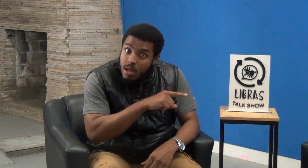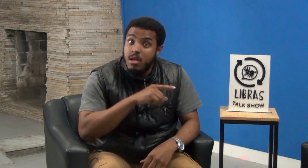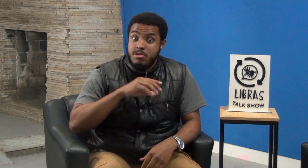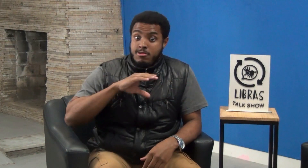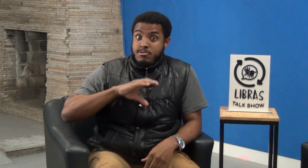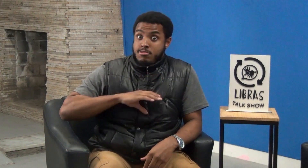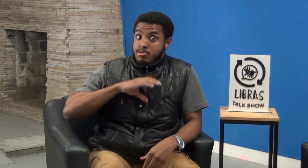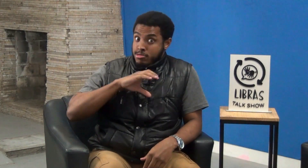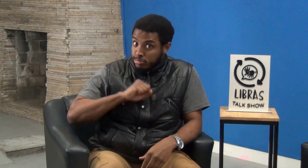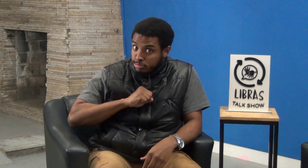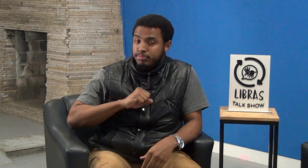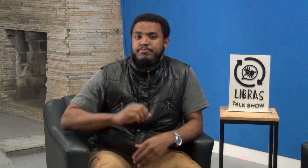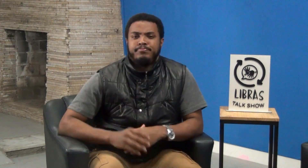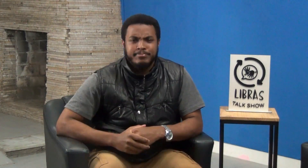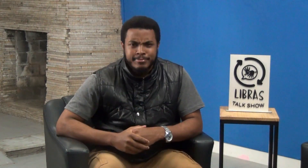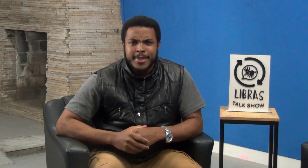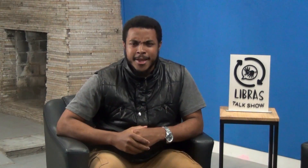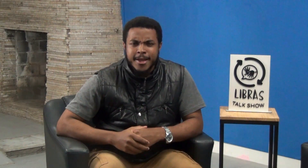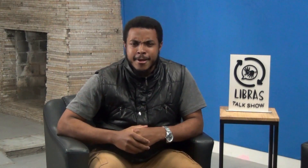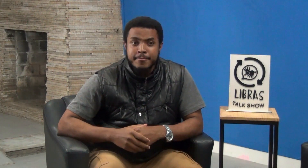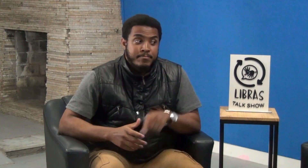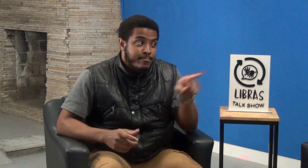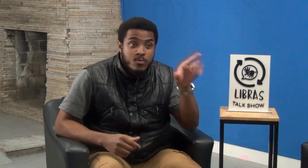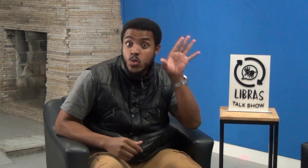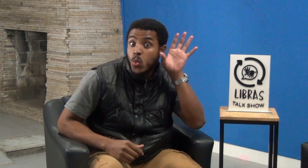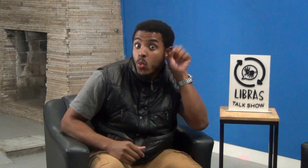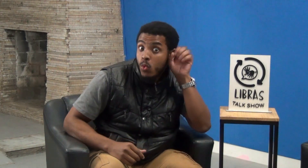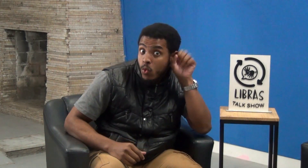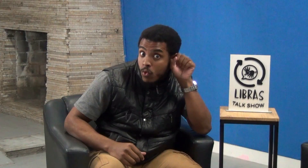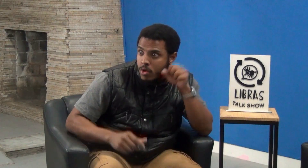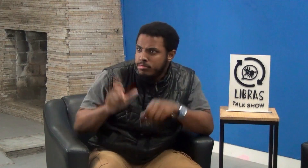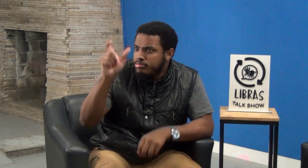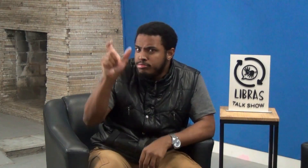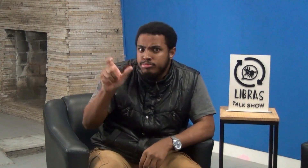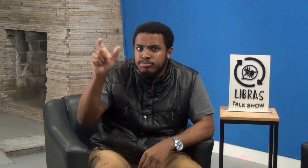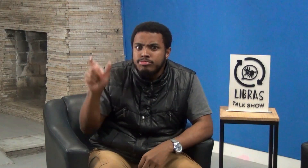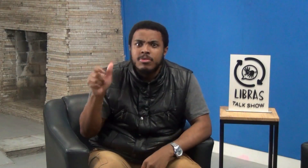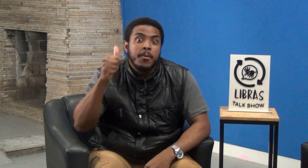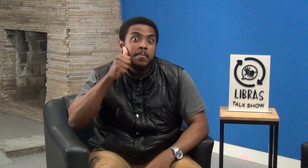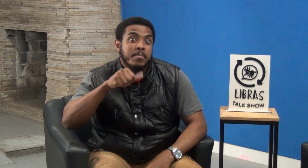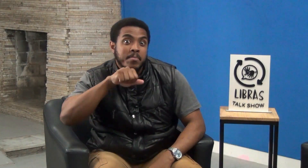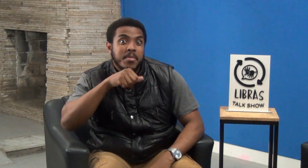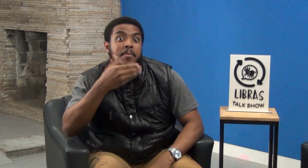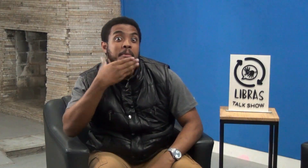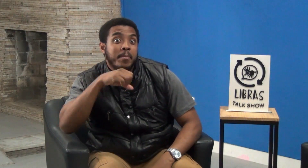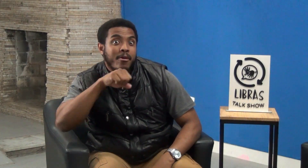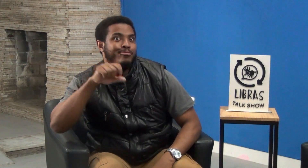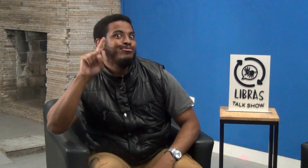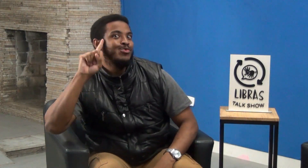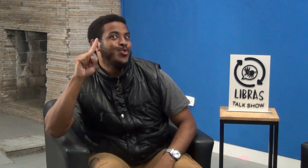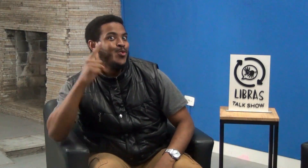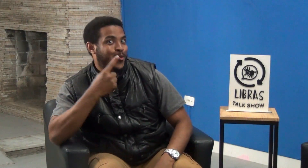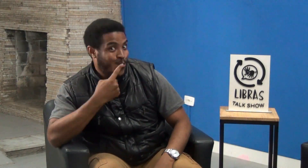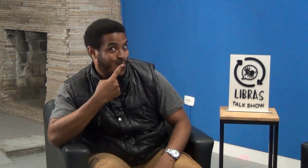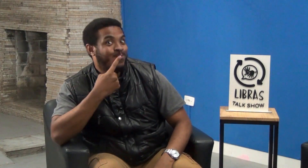A Ana, ela é uma coda. E o que significa coda? É um filho ouvinte de pais